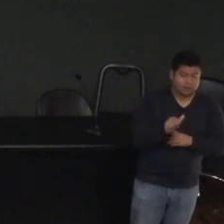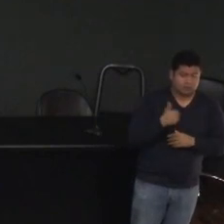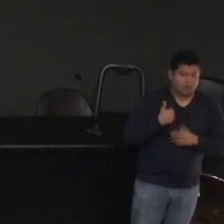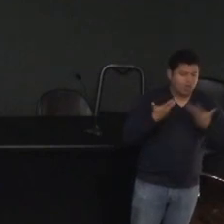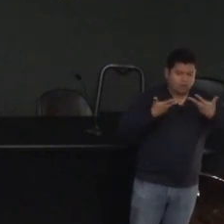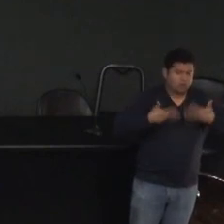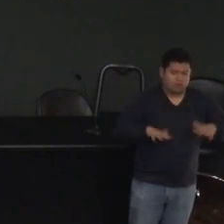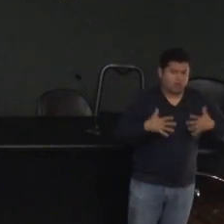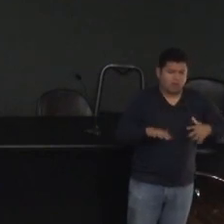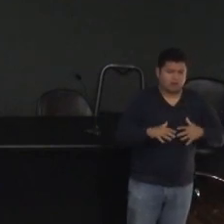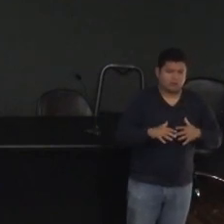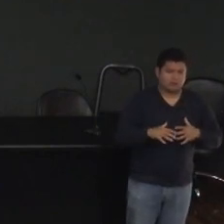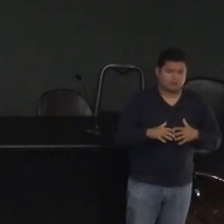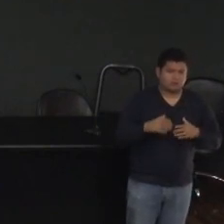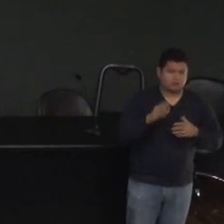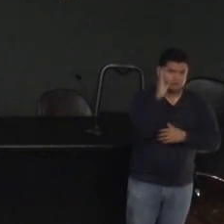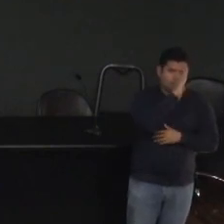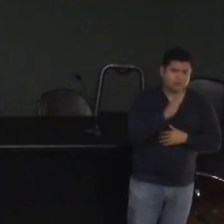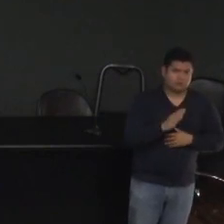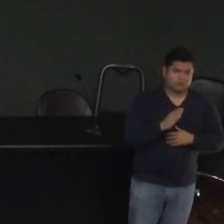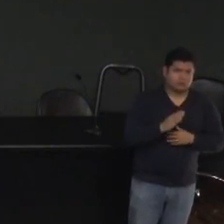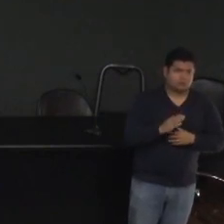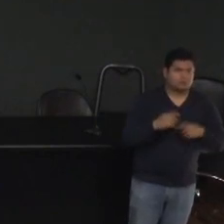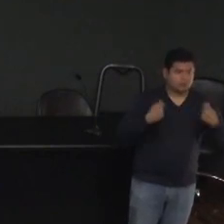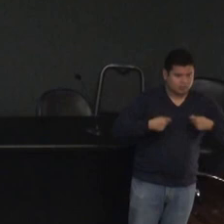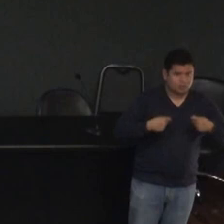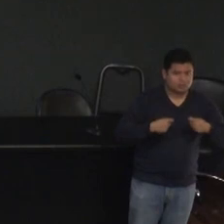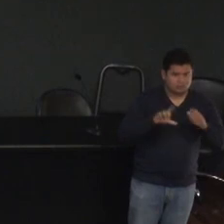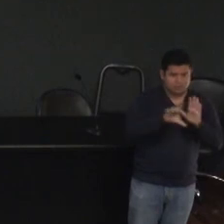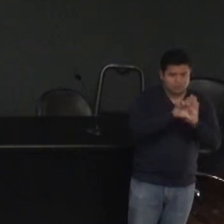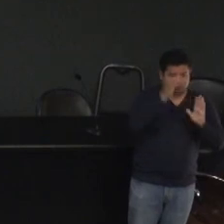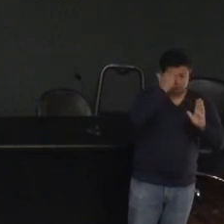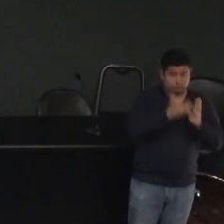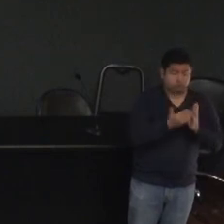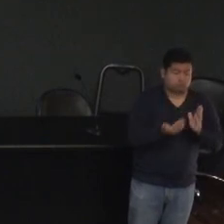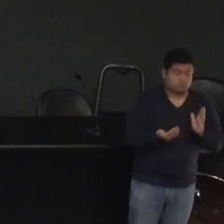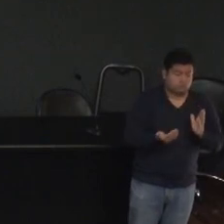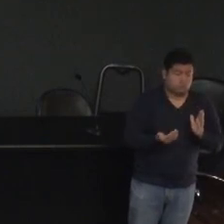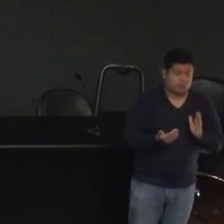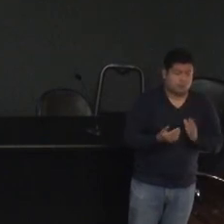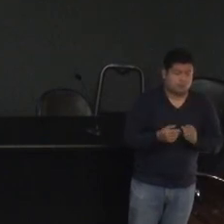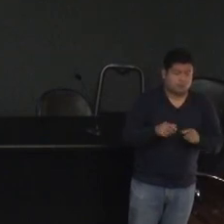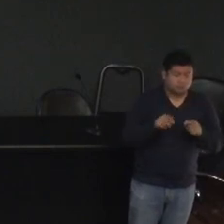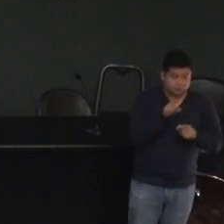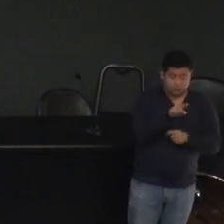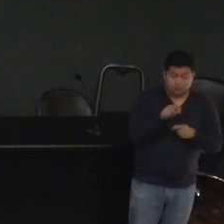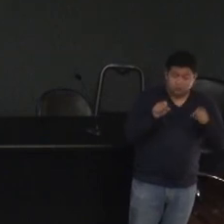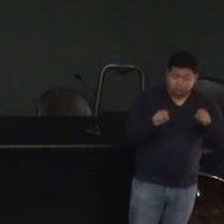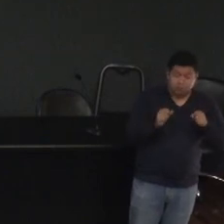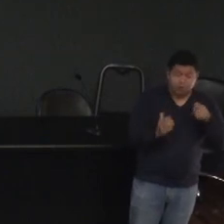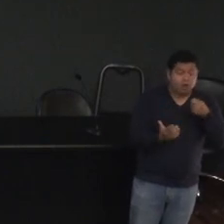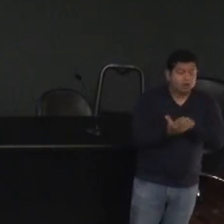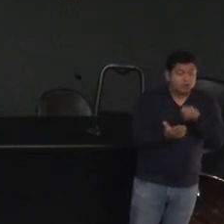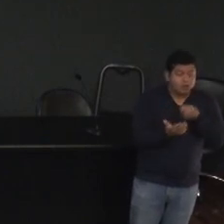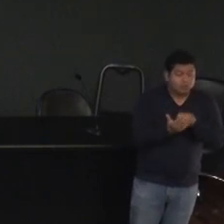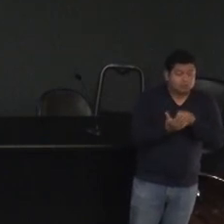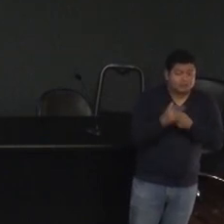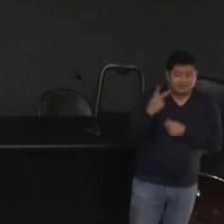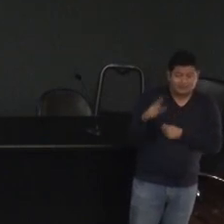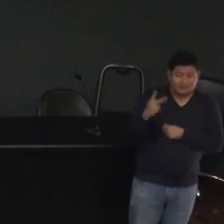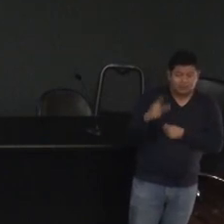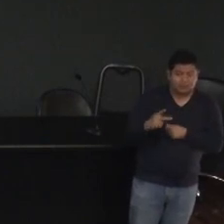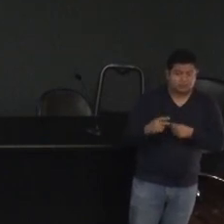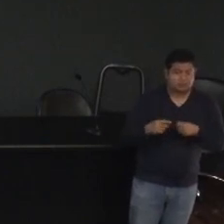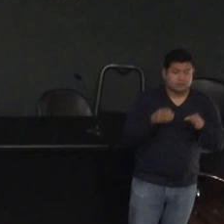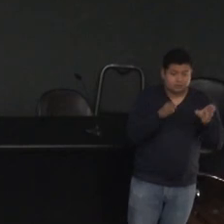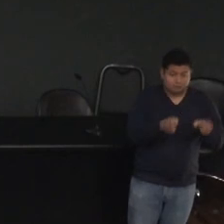me adequar LGBT tá no Brasil trata dado tem que se adequar né então você pode exigir sim que ele tem um processo de adequação sem